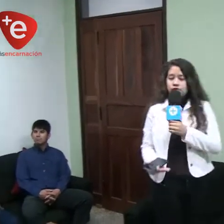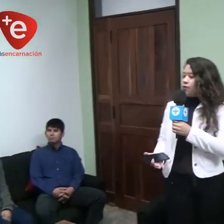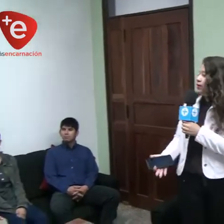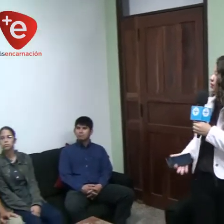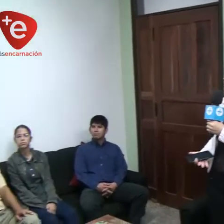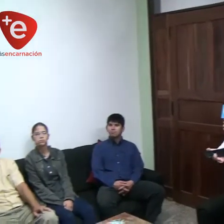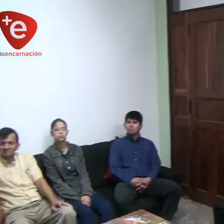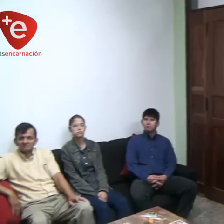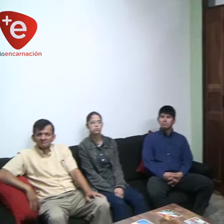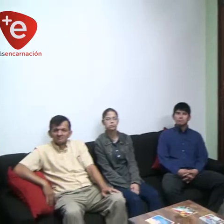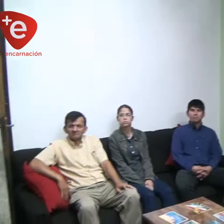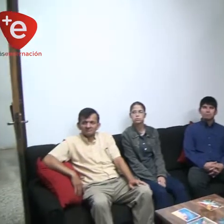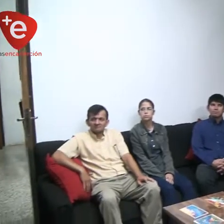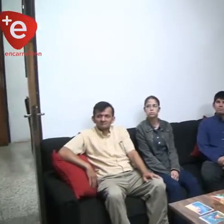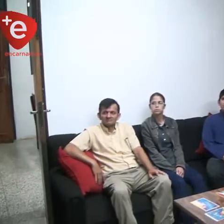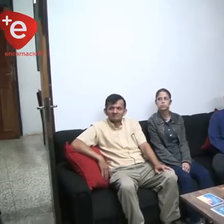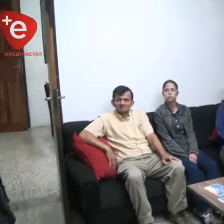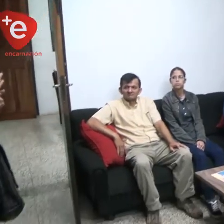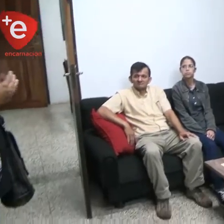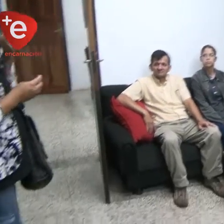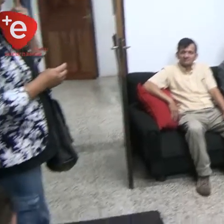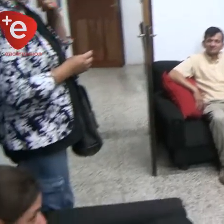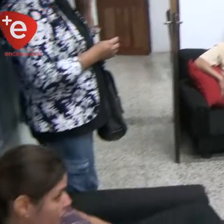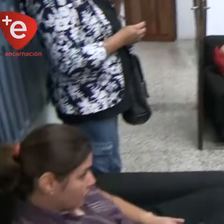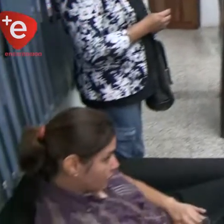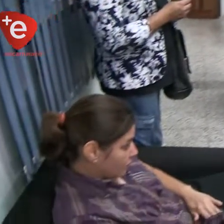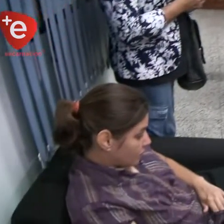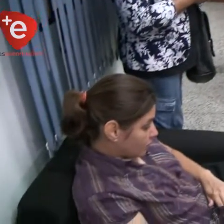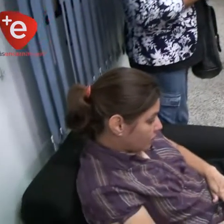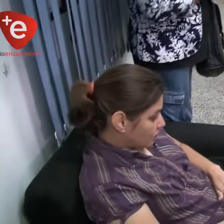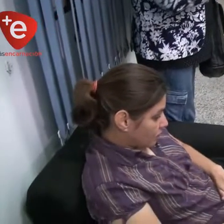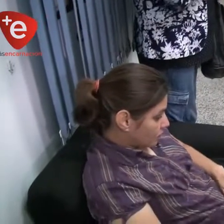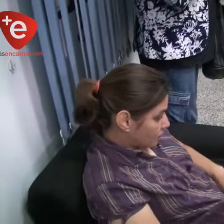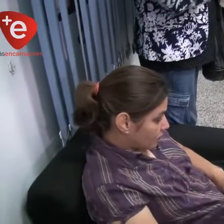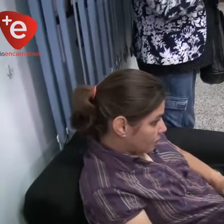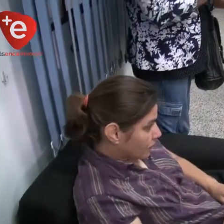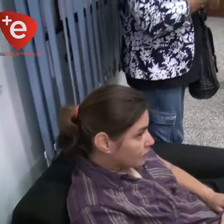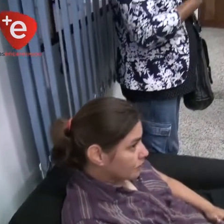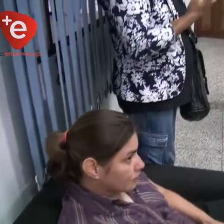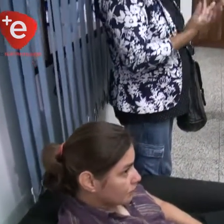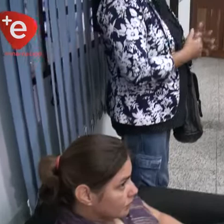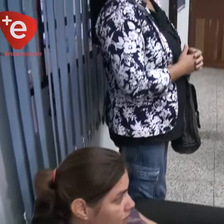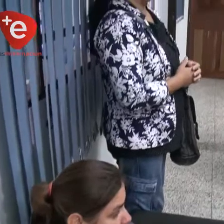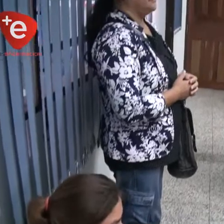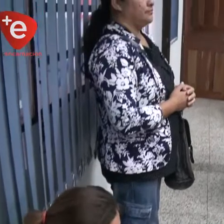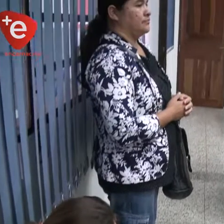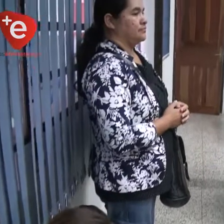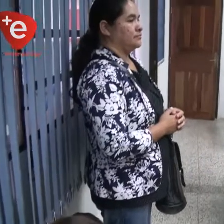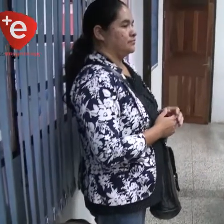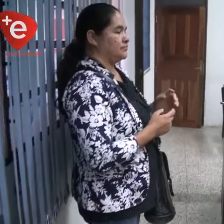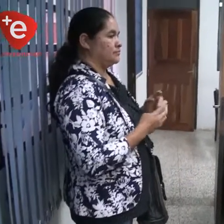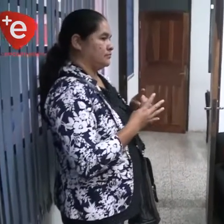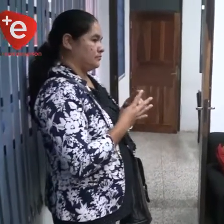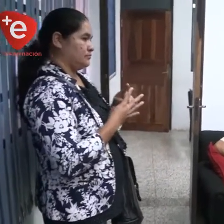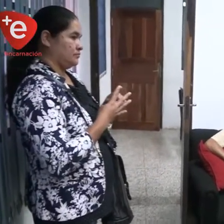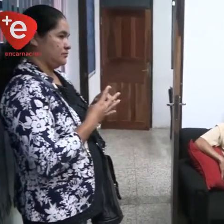Comentaste que son 4, vemos tanto mujeres como varones también, eso es muy importante, ¿no? Así mismo, tenemos entre los